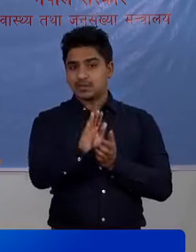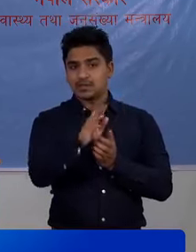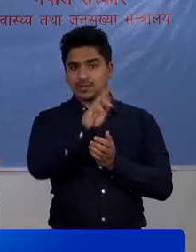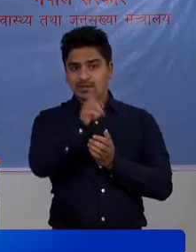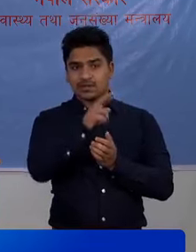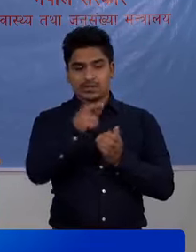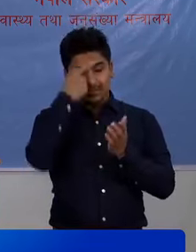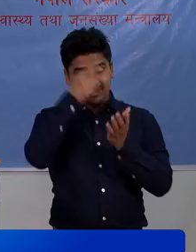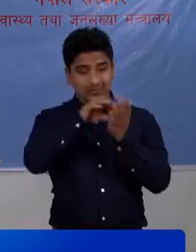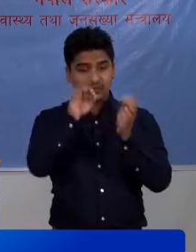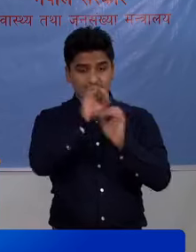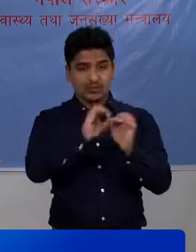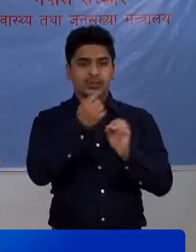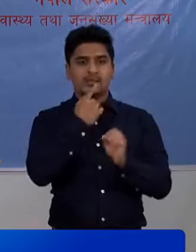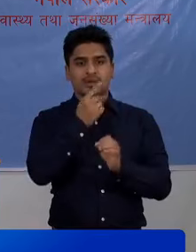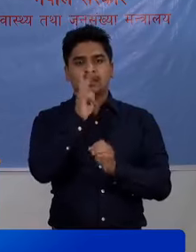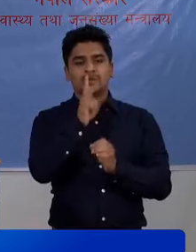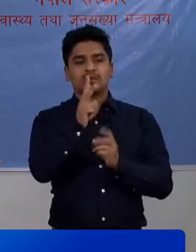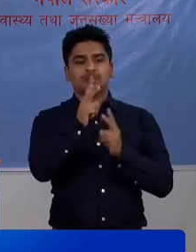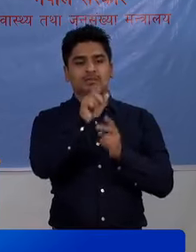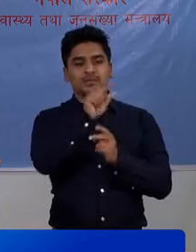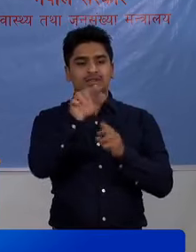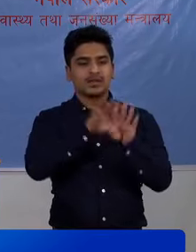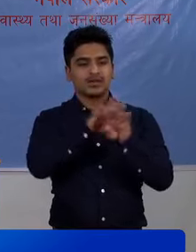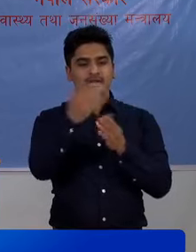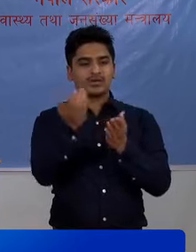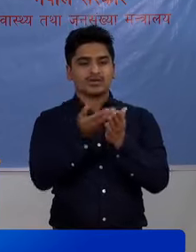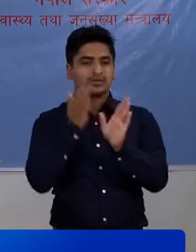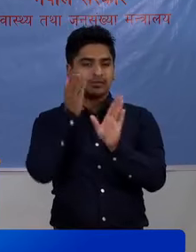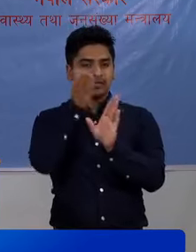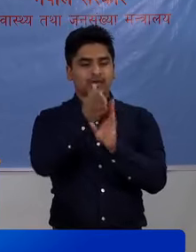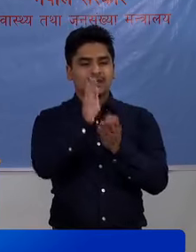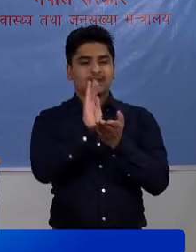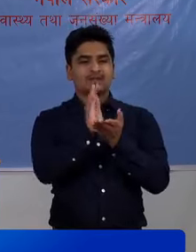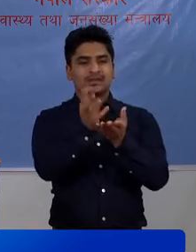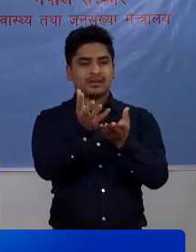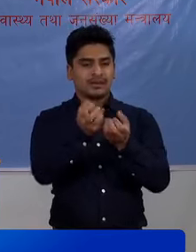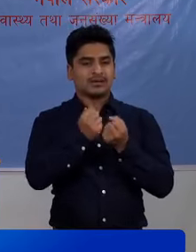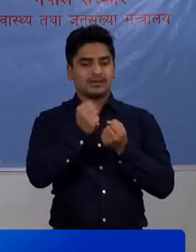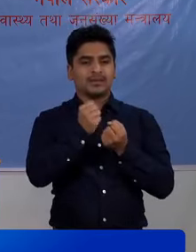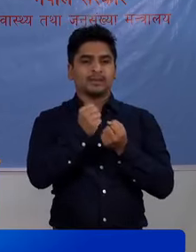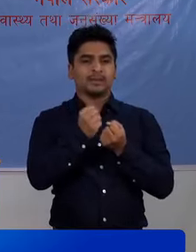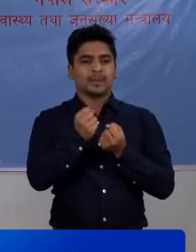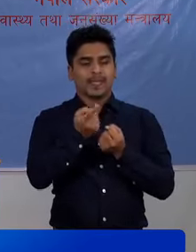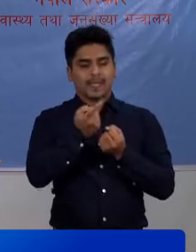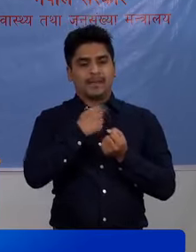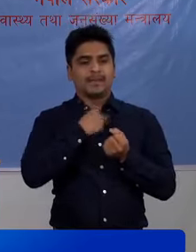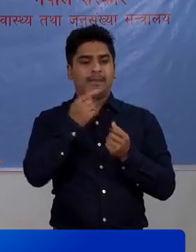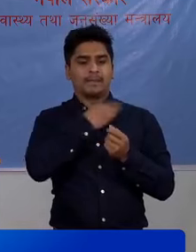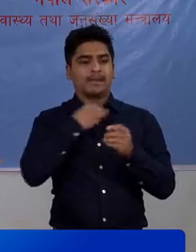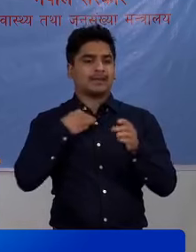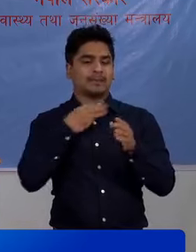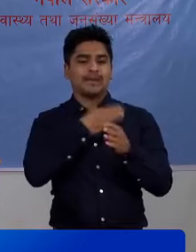नसुल्जे का कुरा आर लाई सस्त में आया रा सेवा